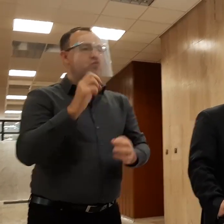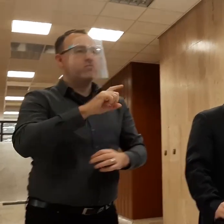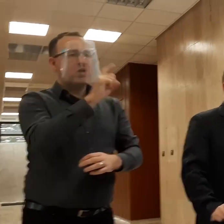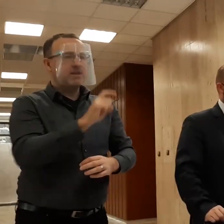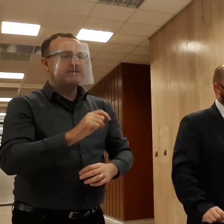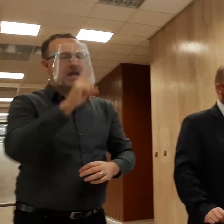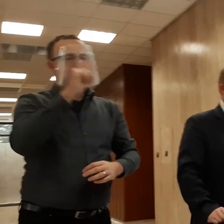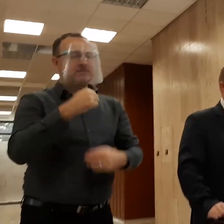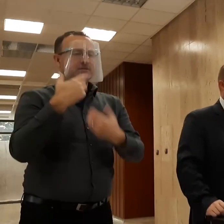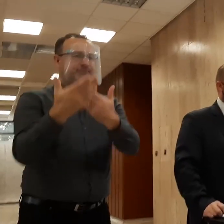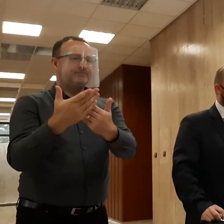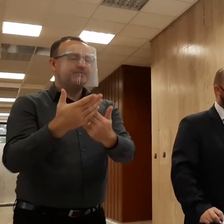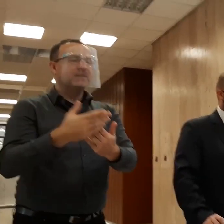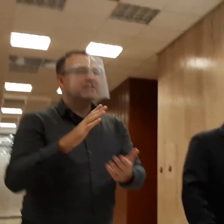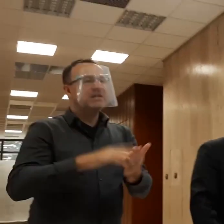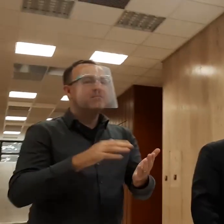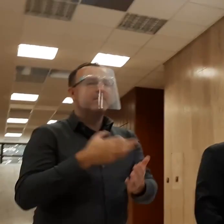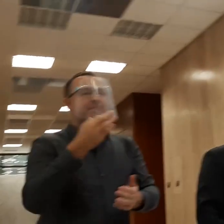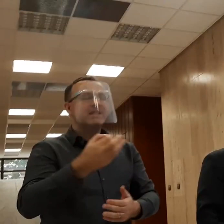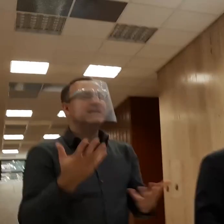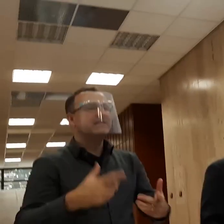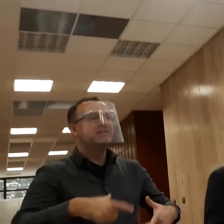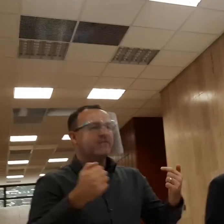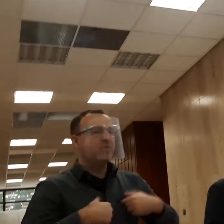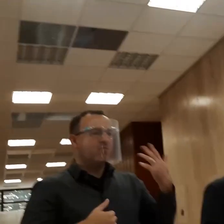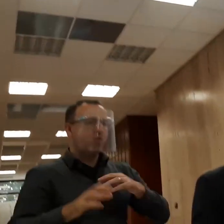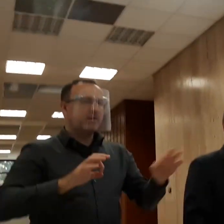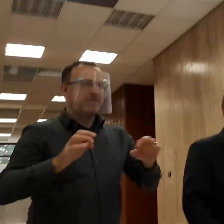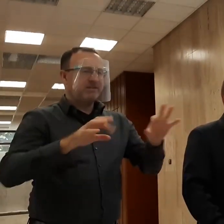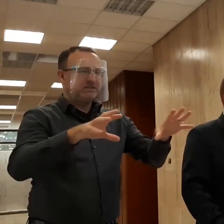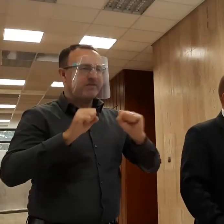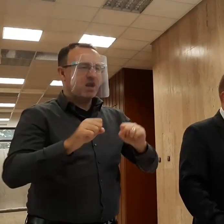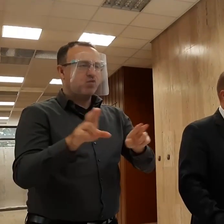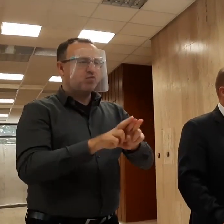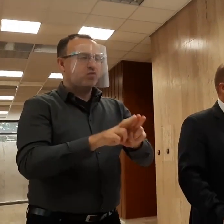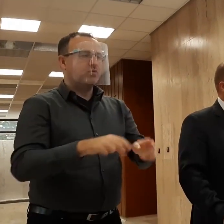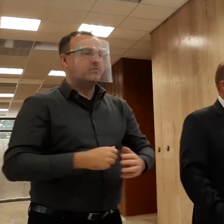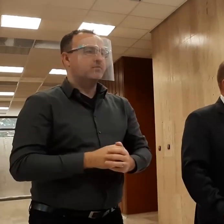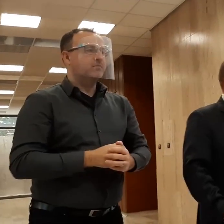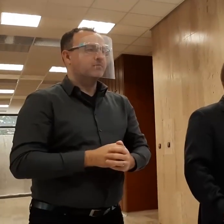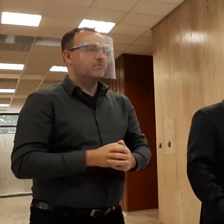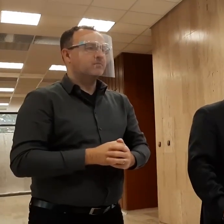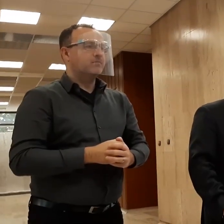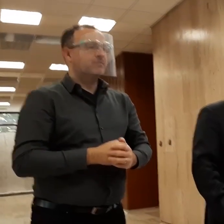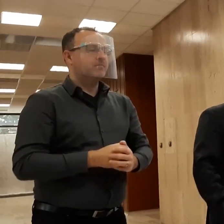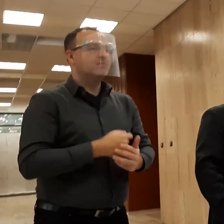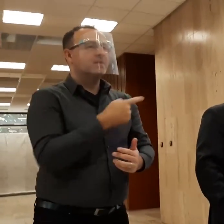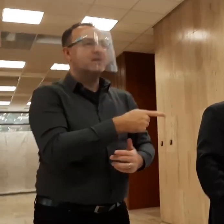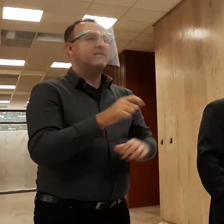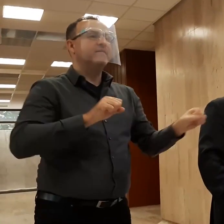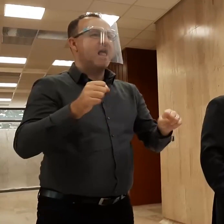pýtať tam, kde sa to zastavilo. My sme boli pripravení to schváliť. Dobre, tak ale na tej vláde to je naozaj kolektívny